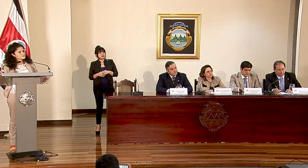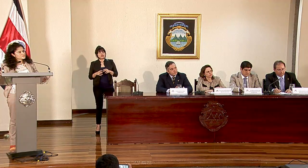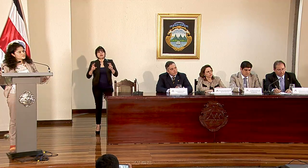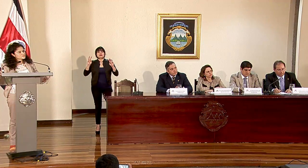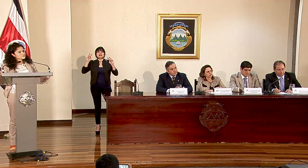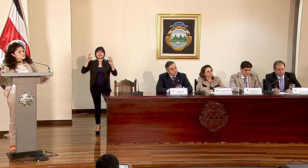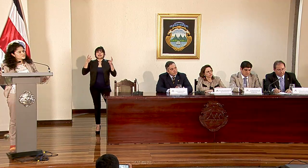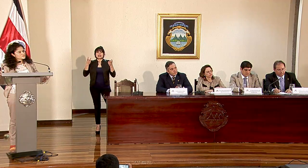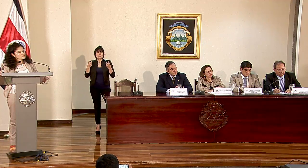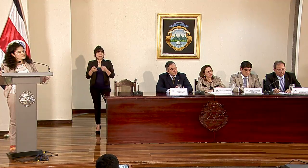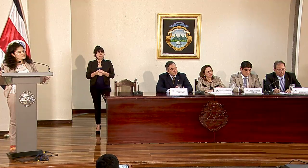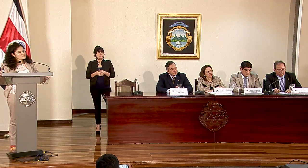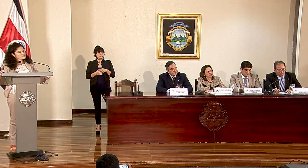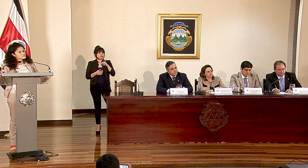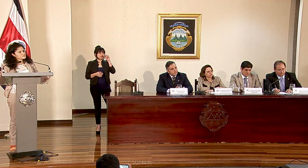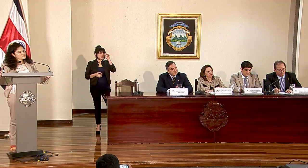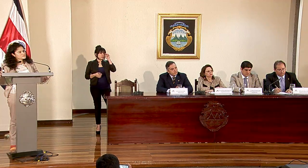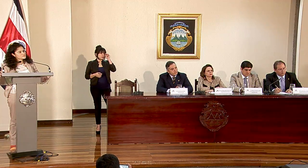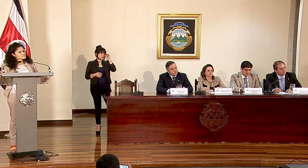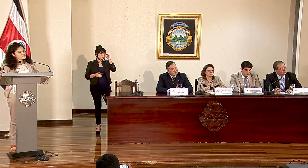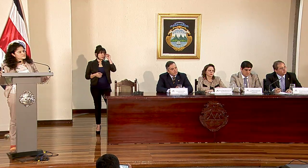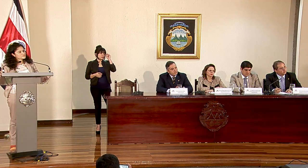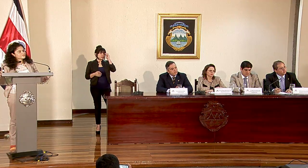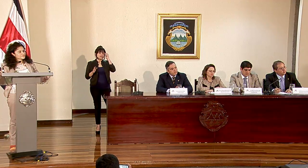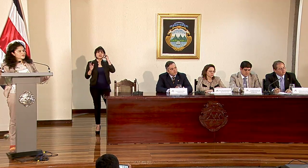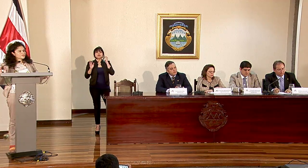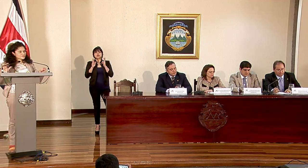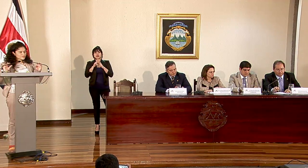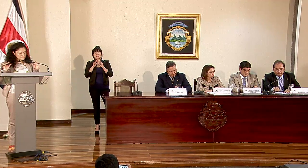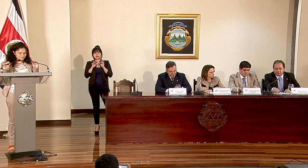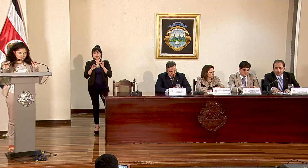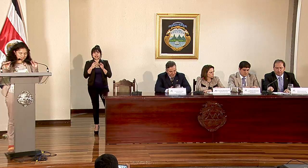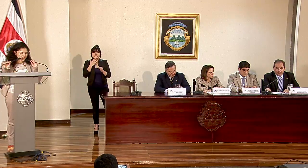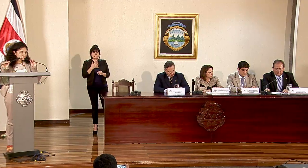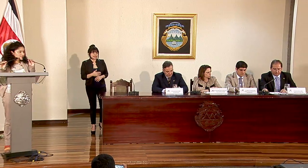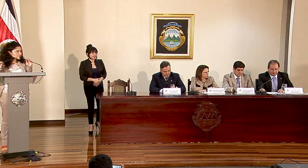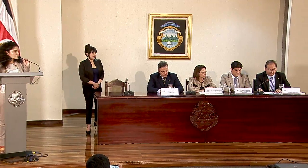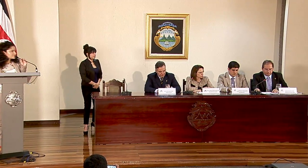tema de… No, esos dos, nada más. Muchas gracias.